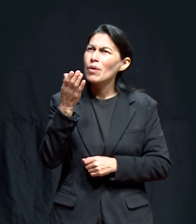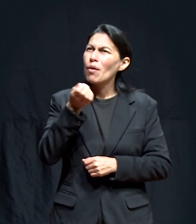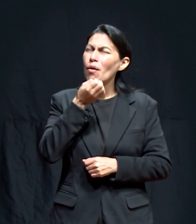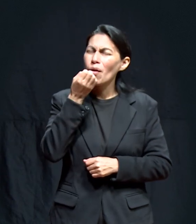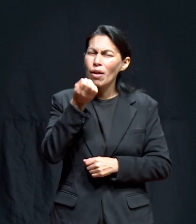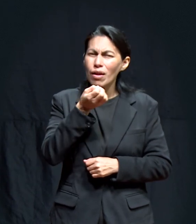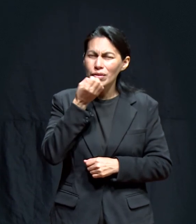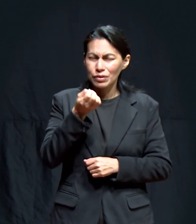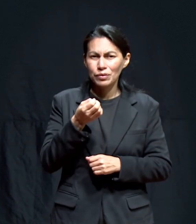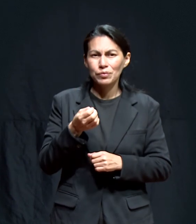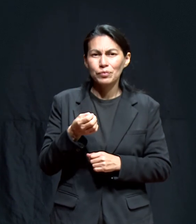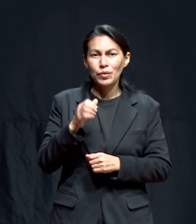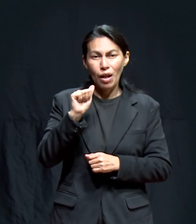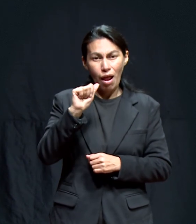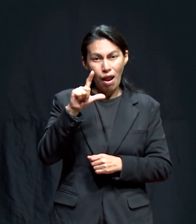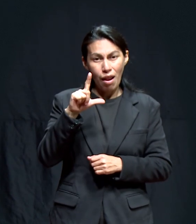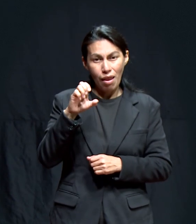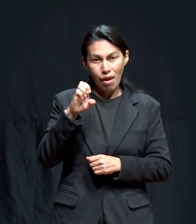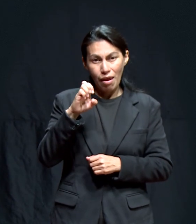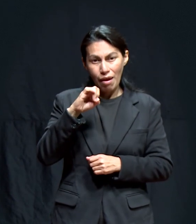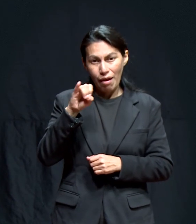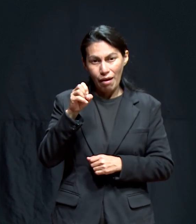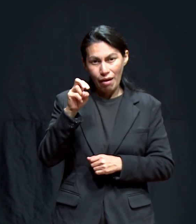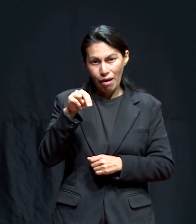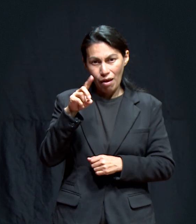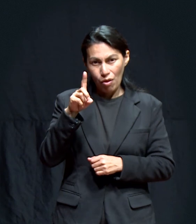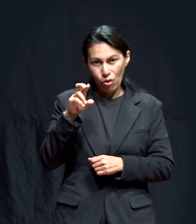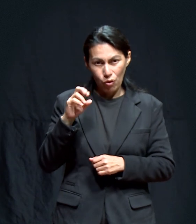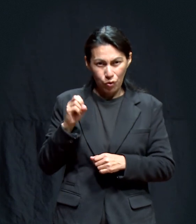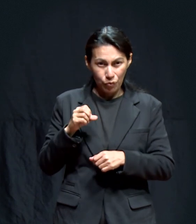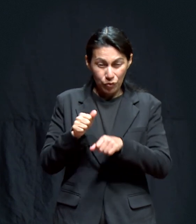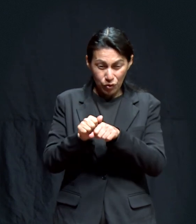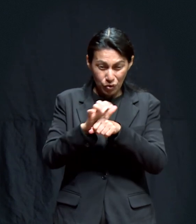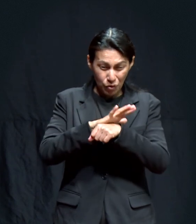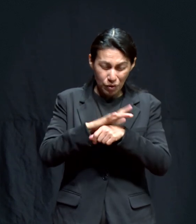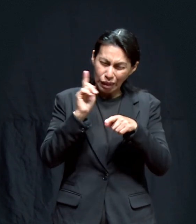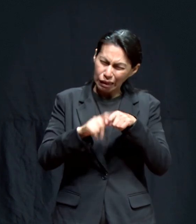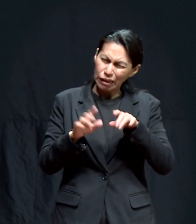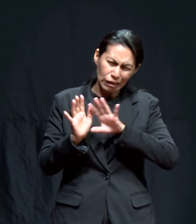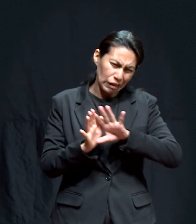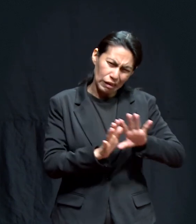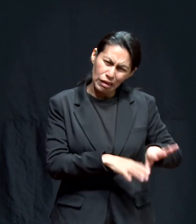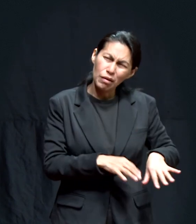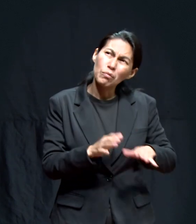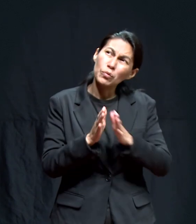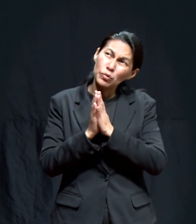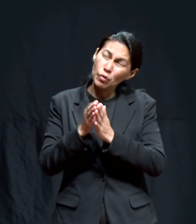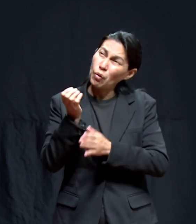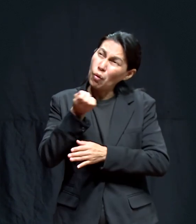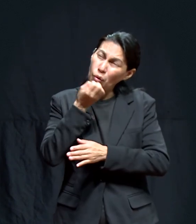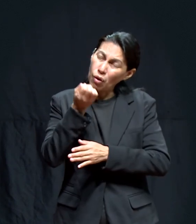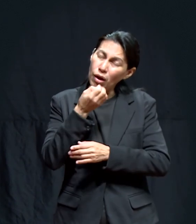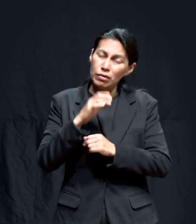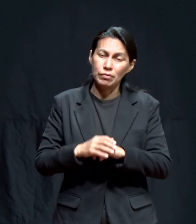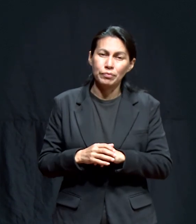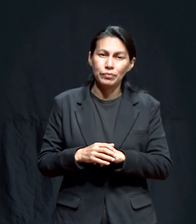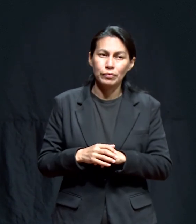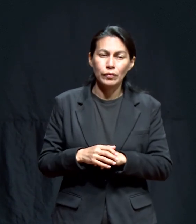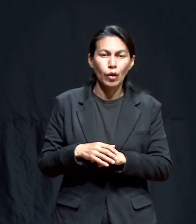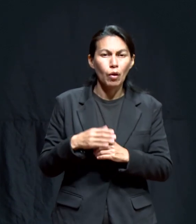Por Rubén Alejandro Martínez Moreno Para que se recupere De COVID Él radica en Tapachula Chiapas